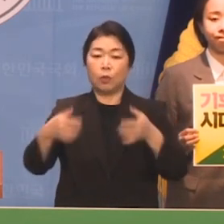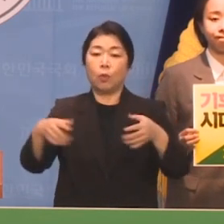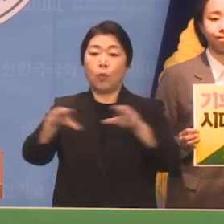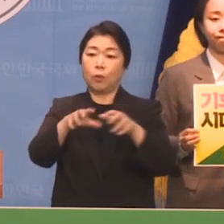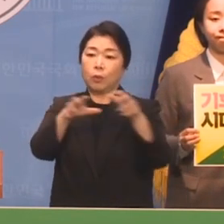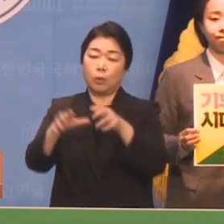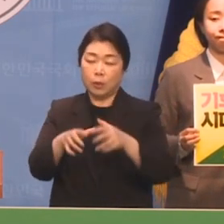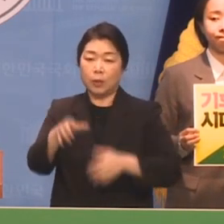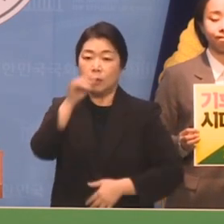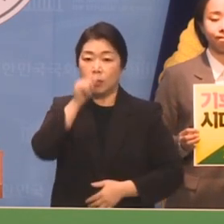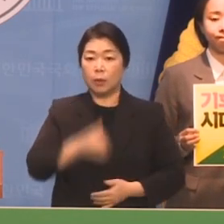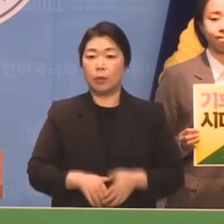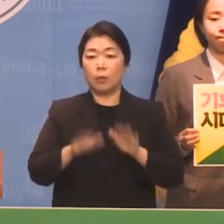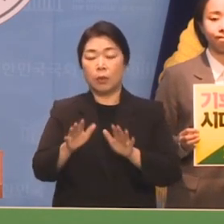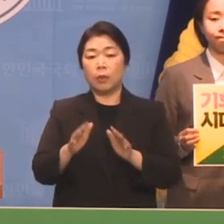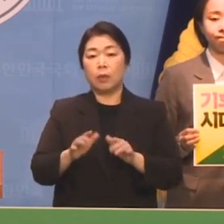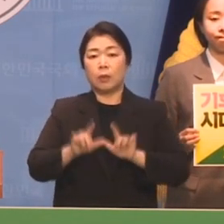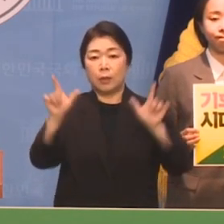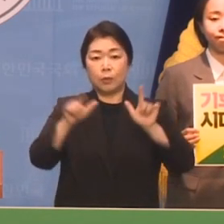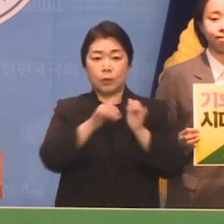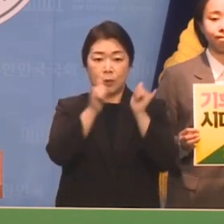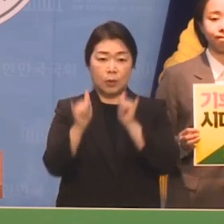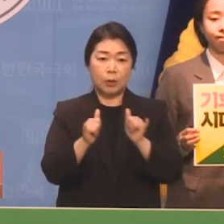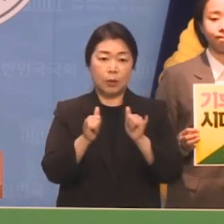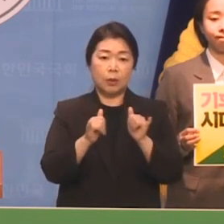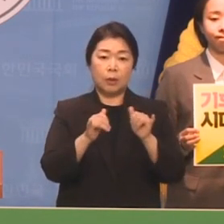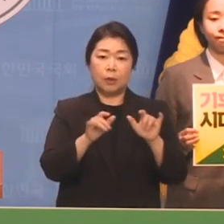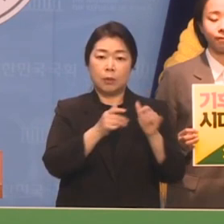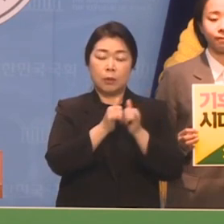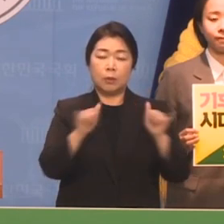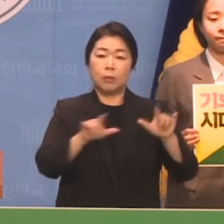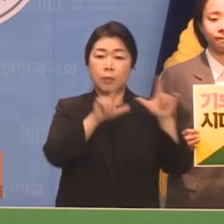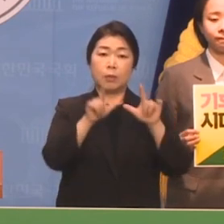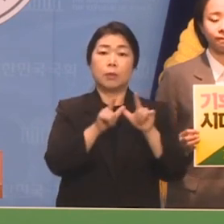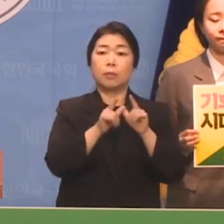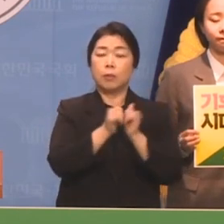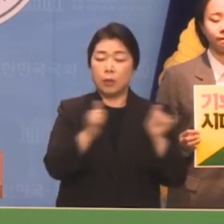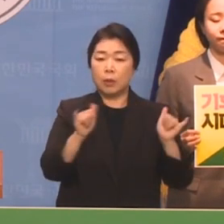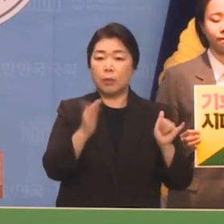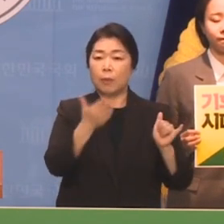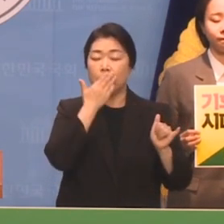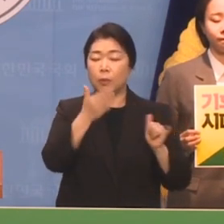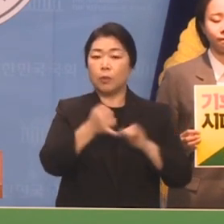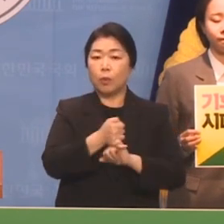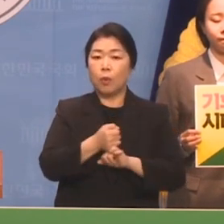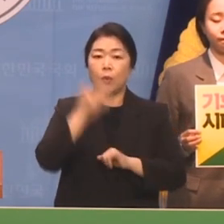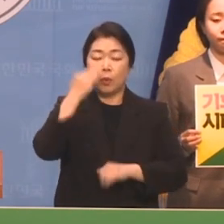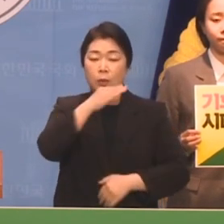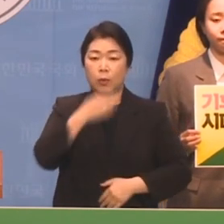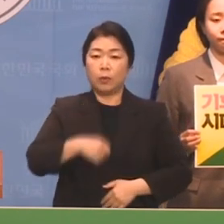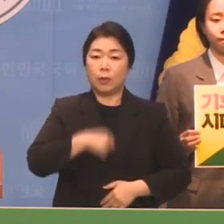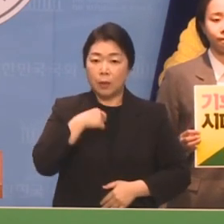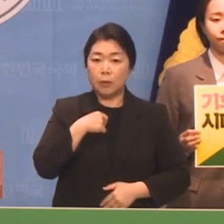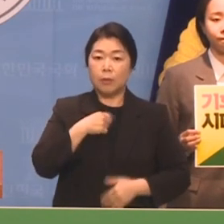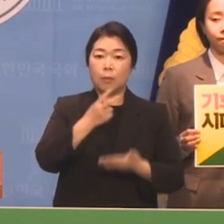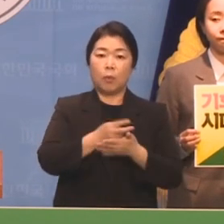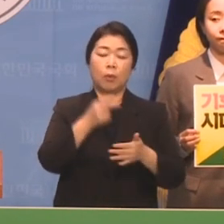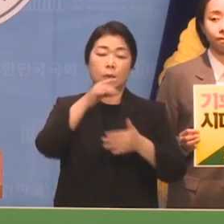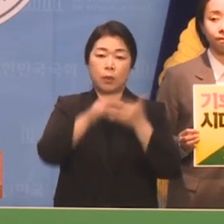있습니다. 오늘 기후시민이 될 수 있도록 녹색정의당은 국회에서 법과 제도를